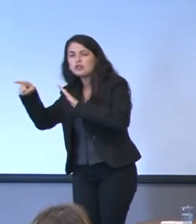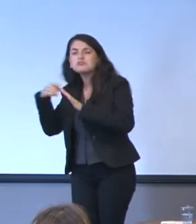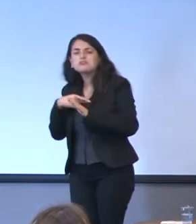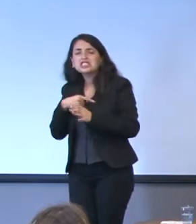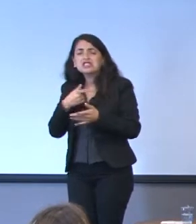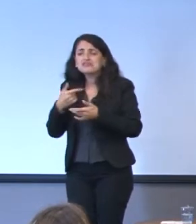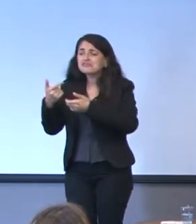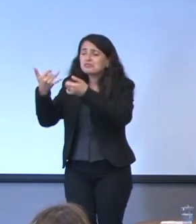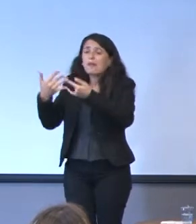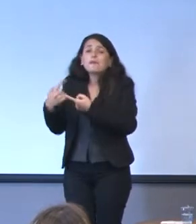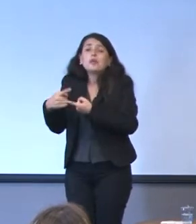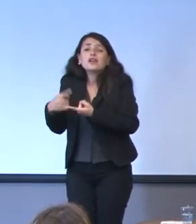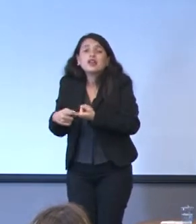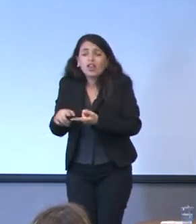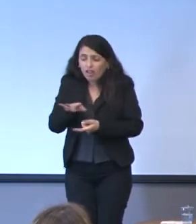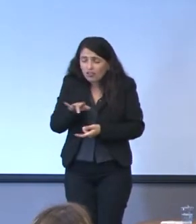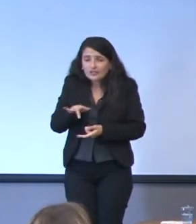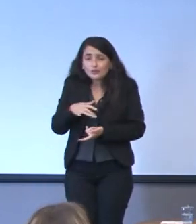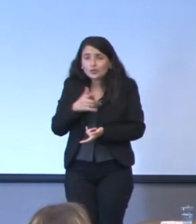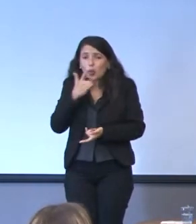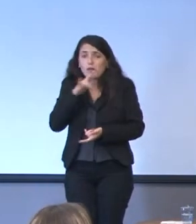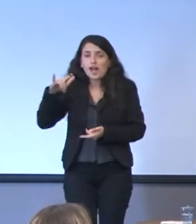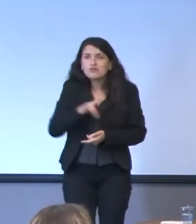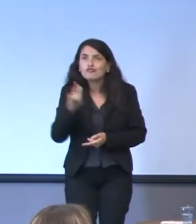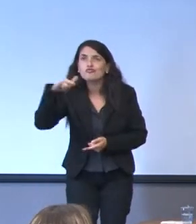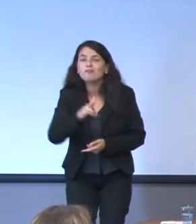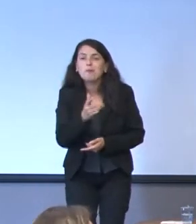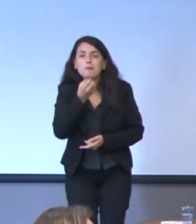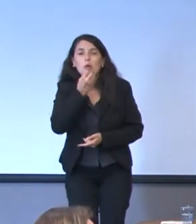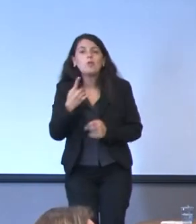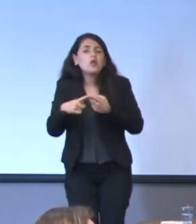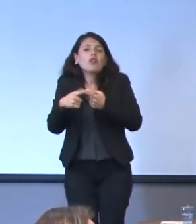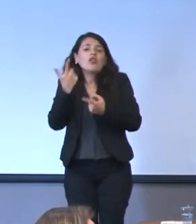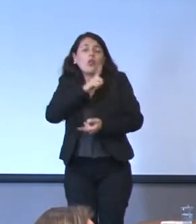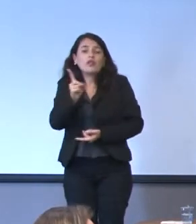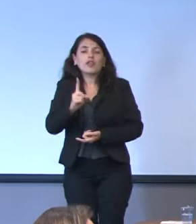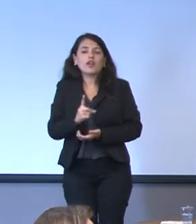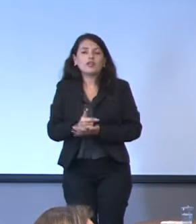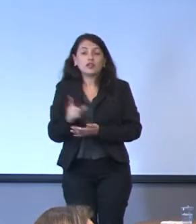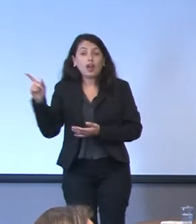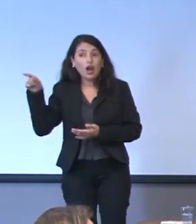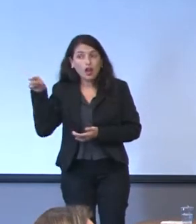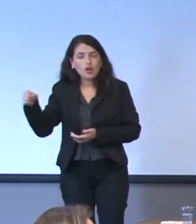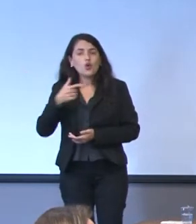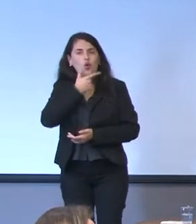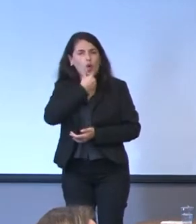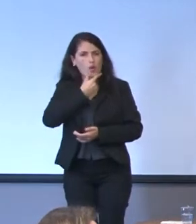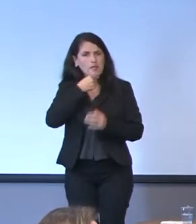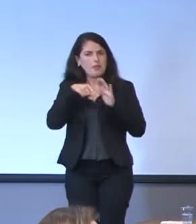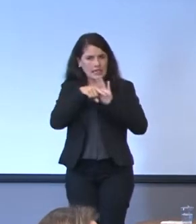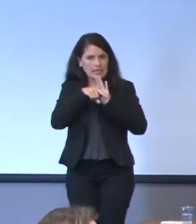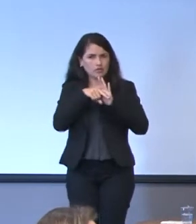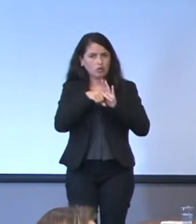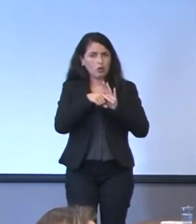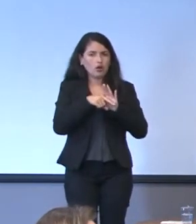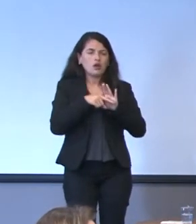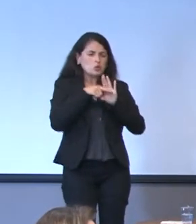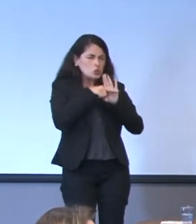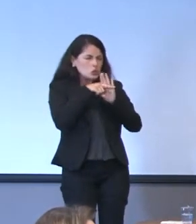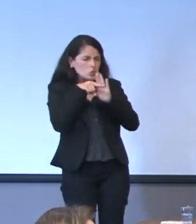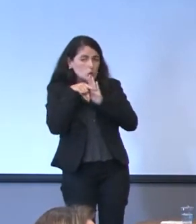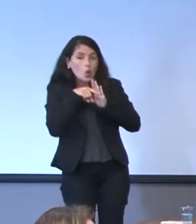pesquisador fez uma base de dados com características de mais de 4.000 pilotos e foi